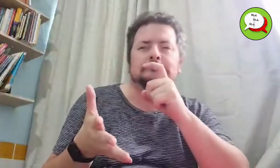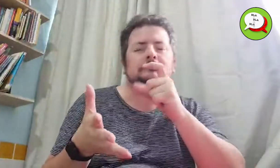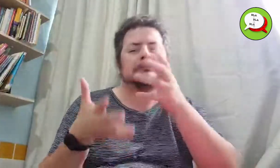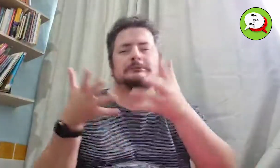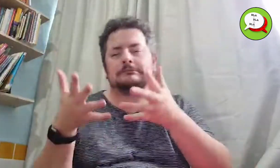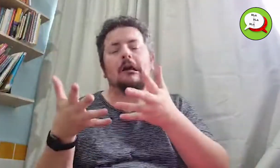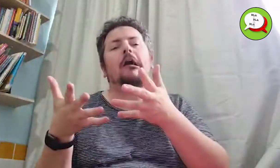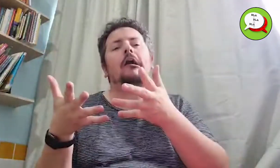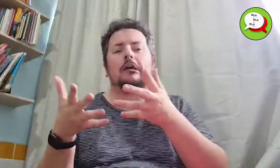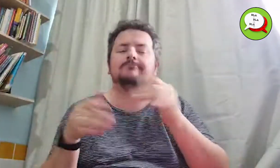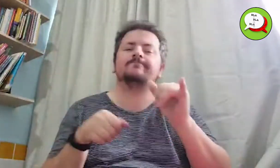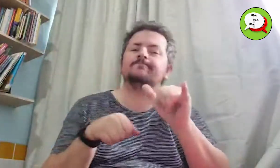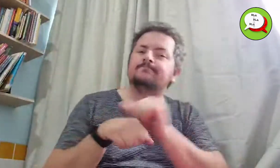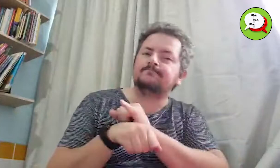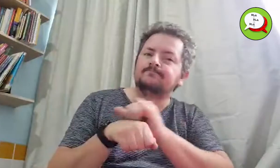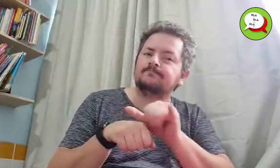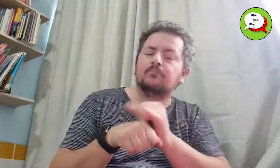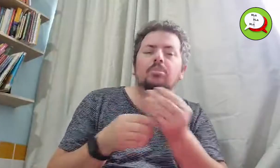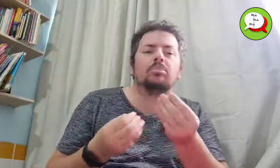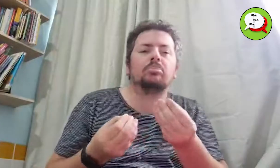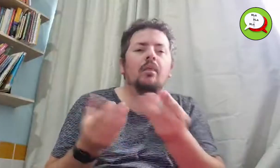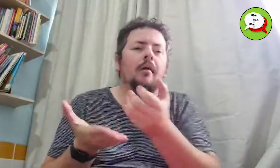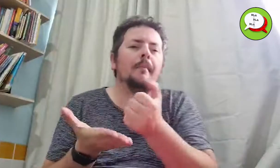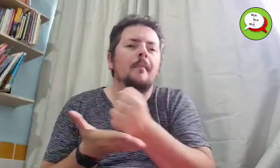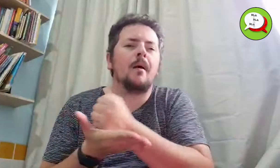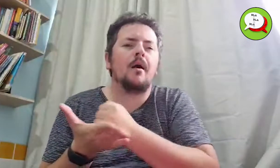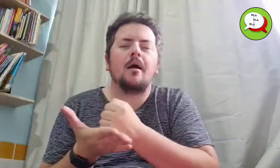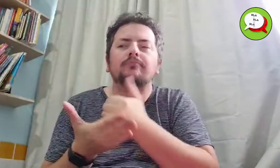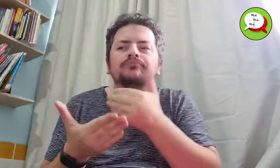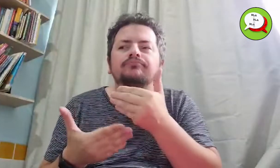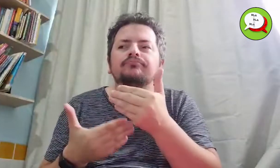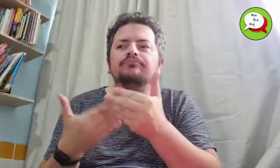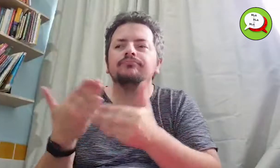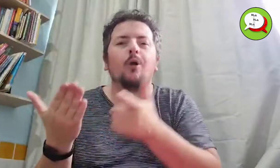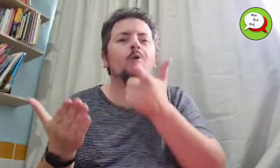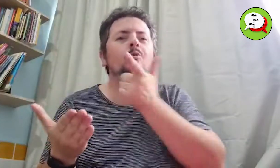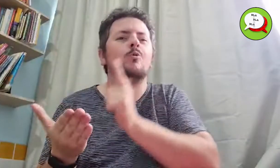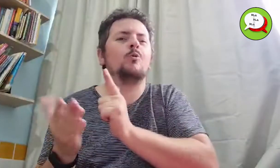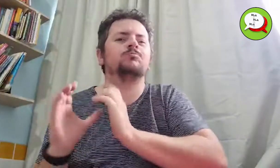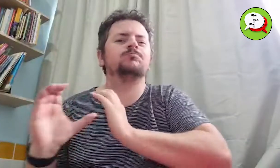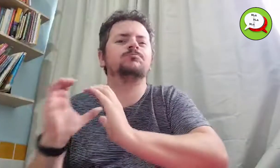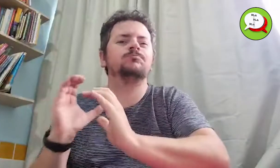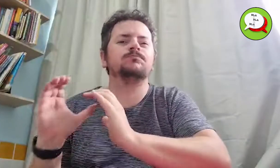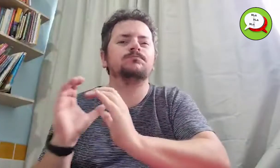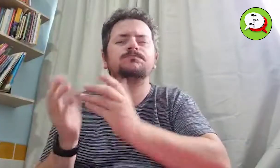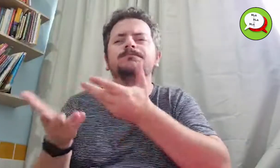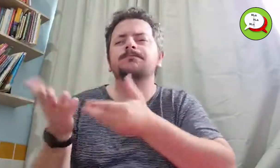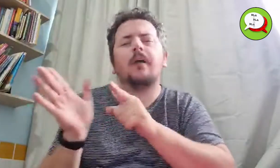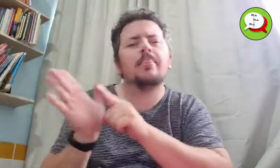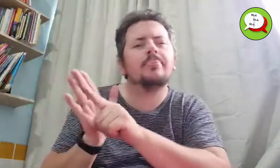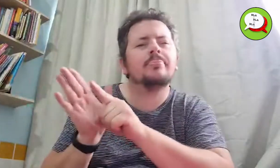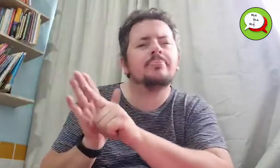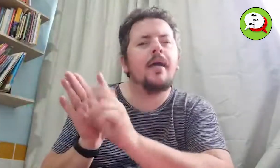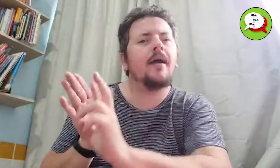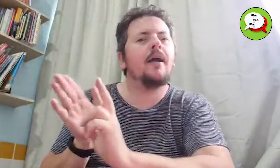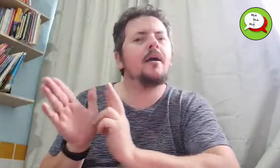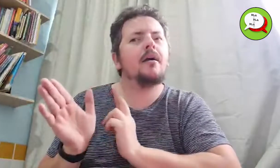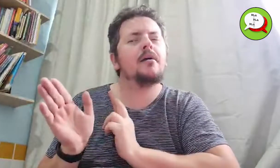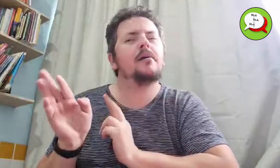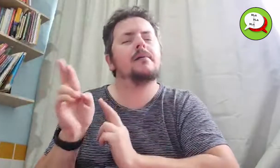quais são as suas dificuldades, o que ele sabe fazer, pensar nas estratégias básicas, iniciais, como se comunicar com ele,